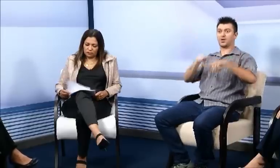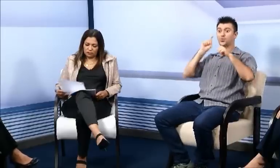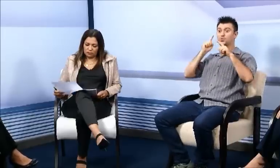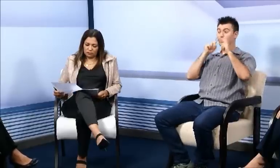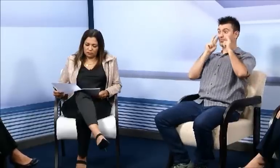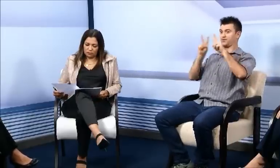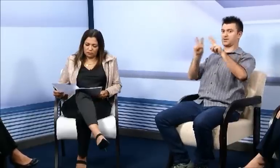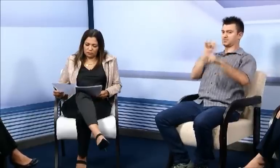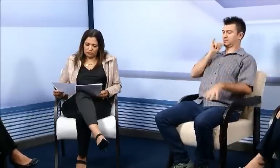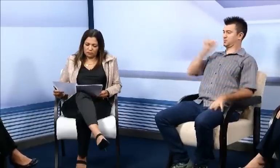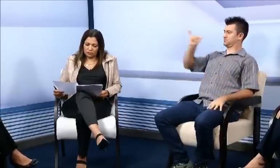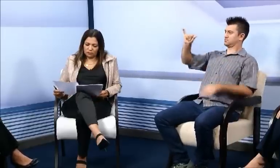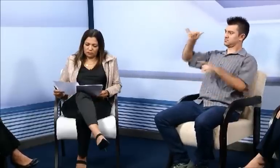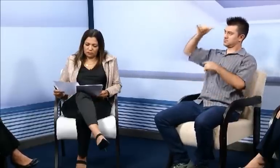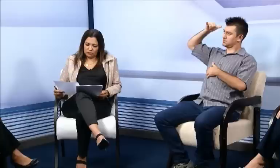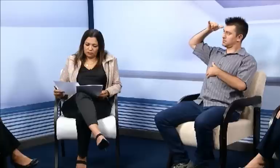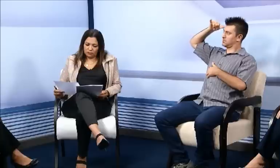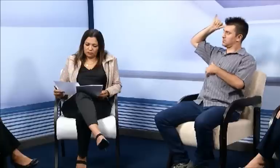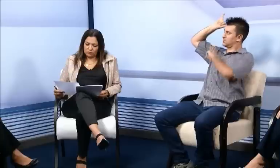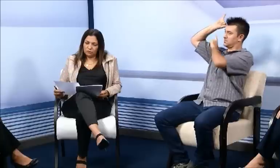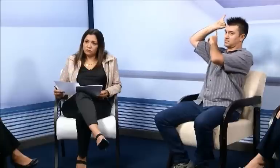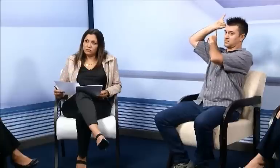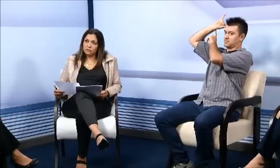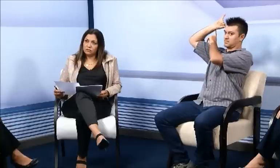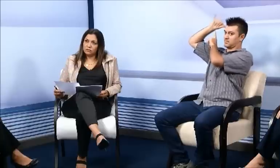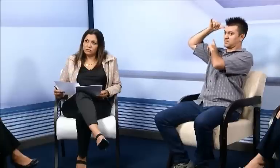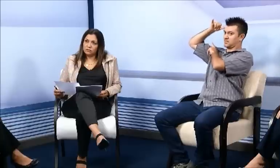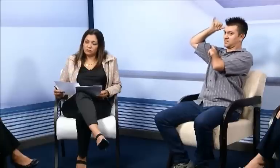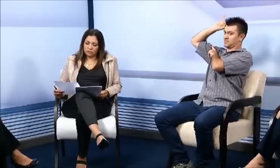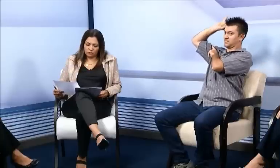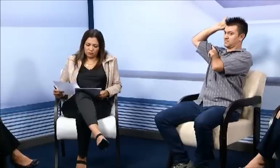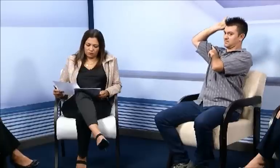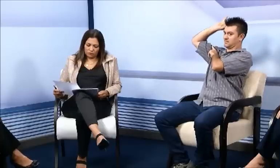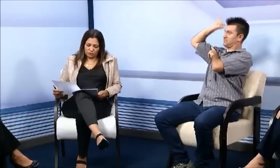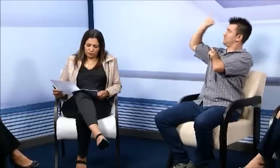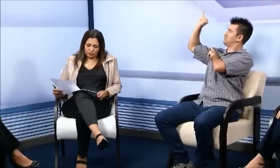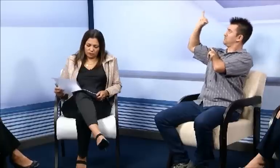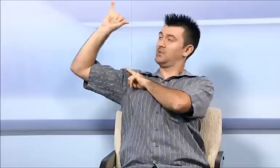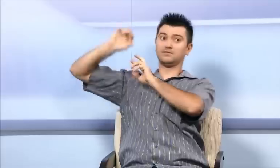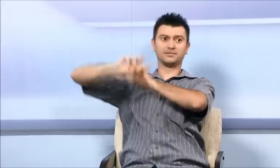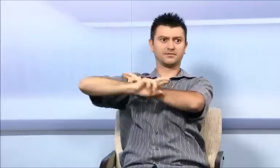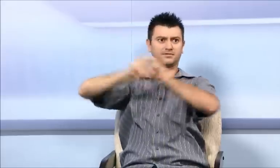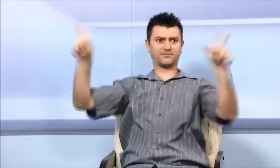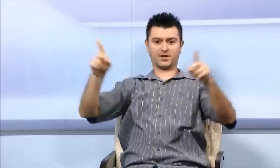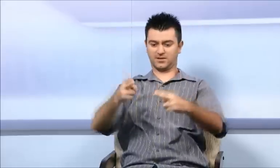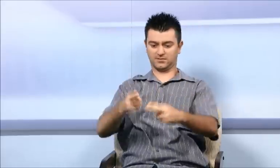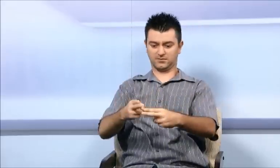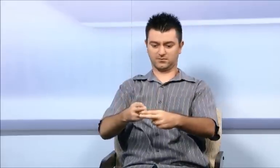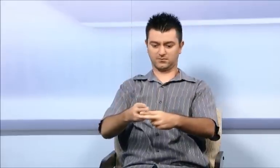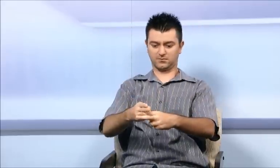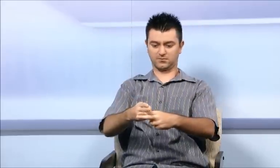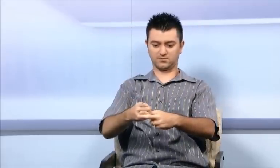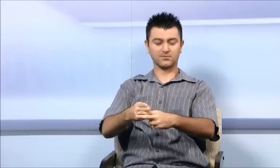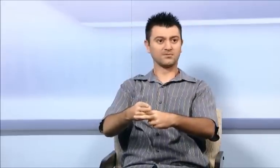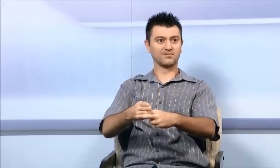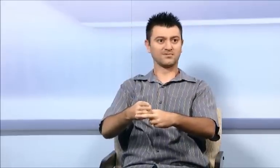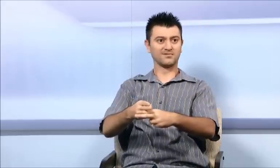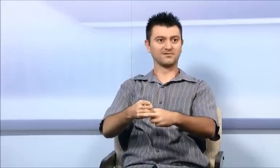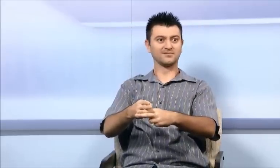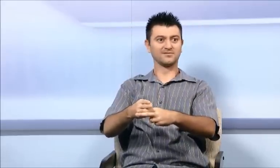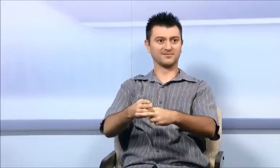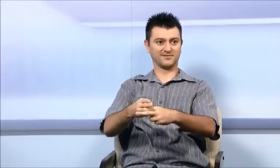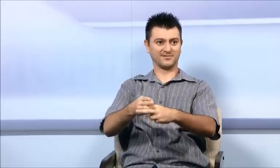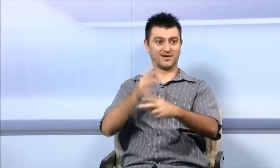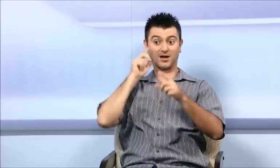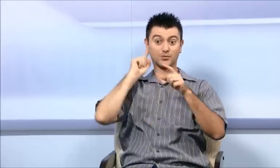o barulho, então fica mais difícil. Agora o sinal não, o sinal fica claro, né? O sinal de vaca o sinal